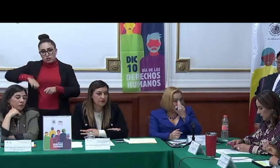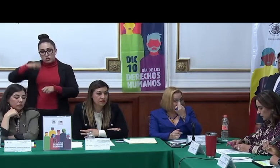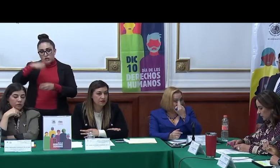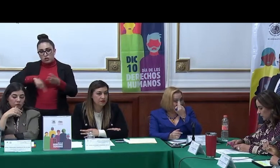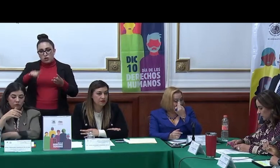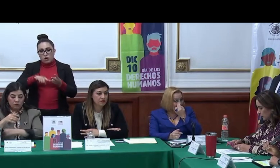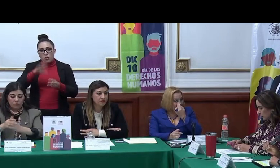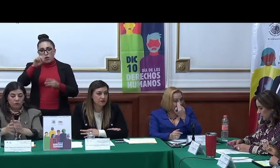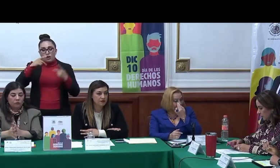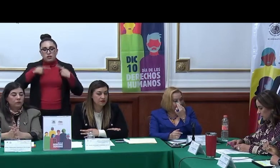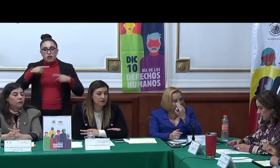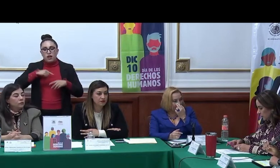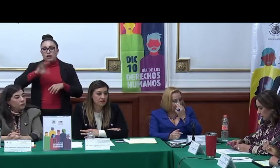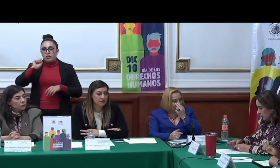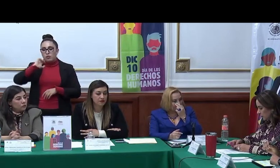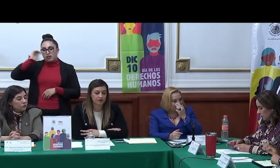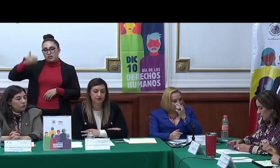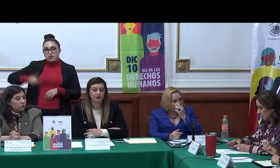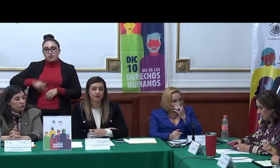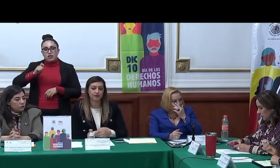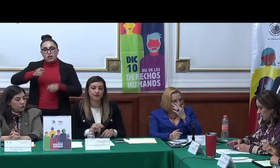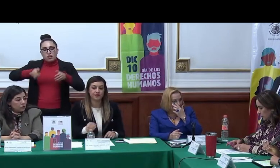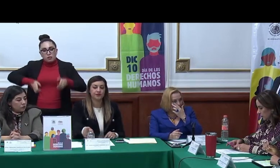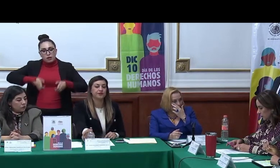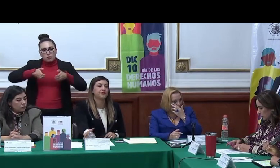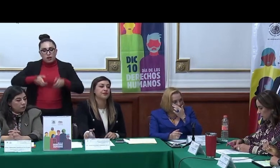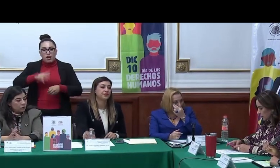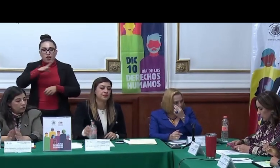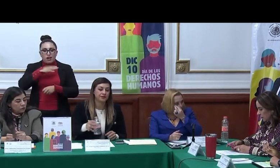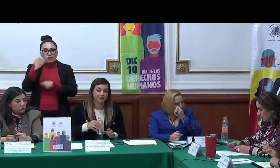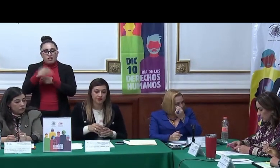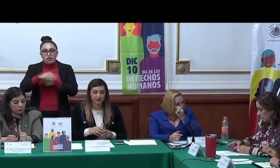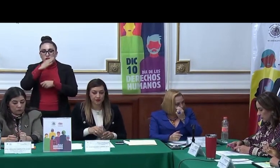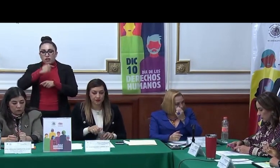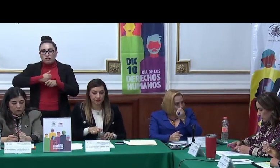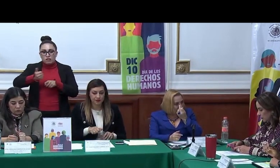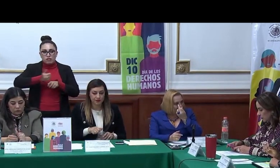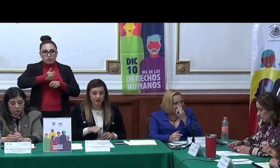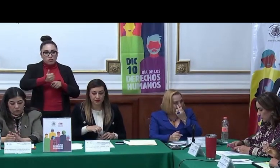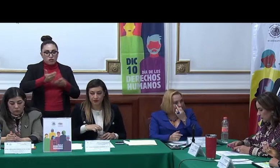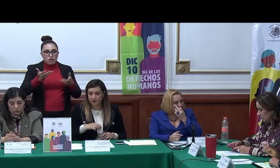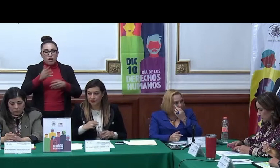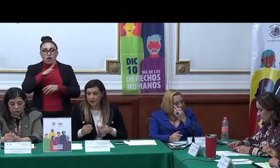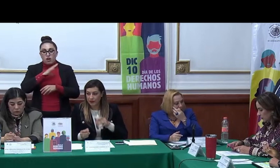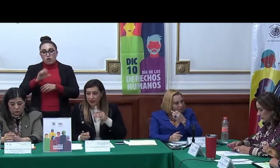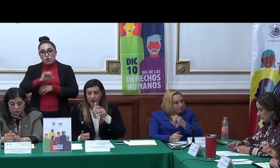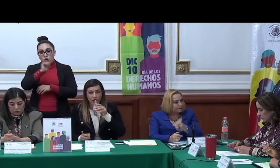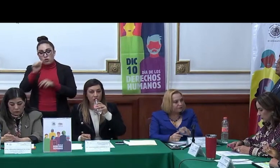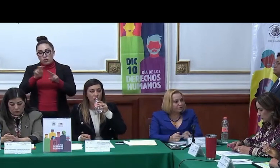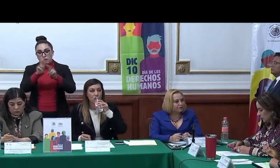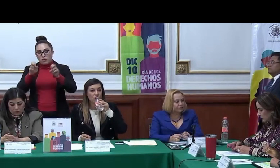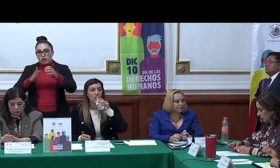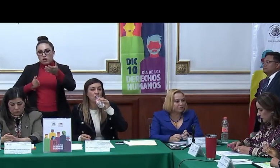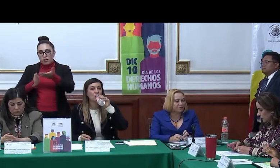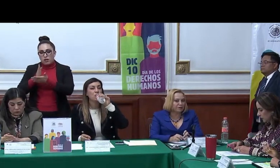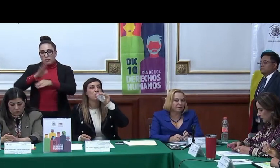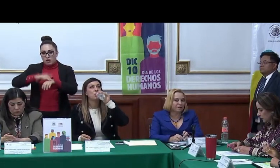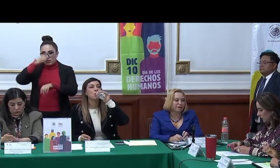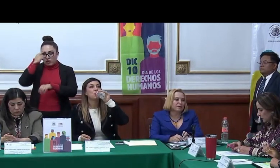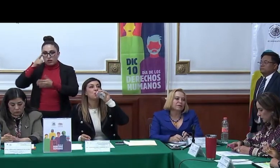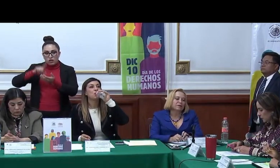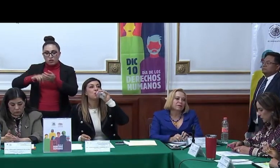enfrentan dificultades para desplazarse. Por otro lado, la accesibilidad digital es igual